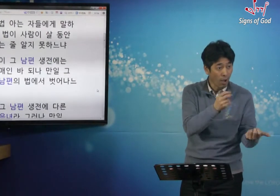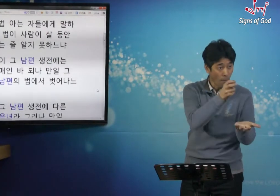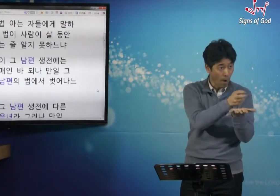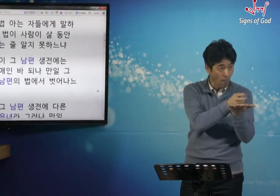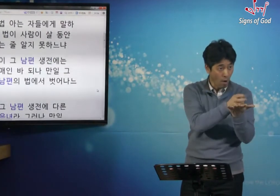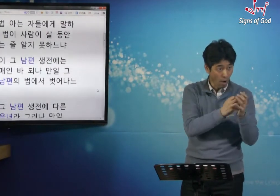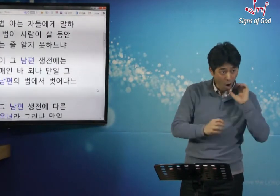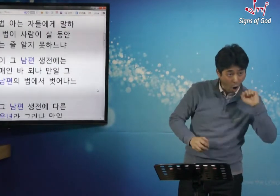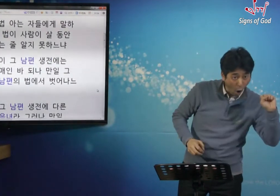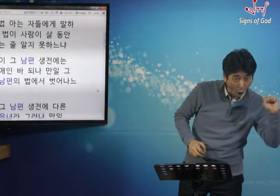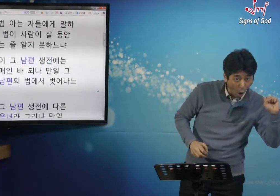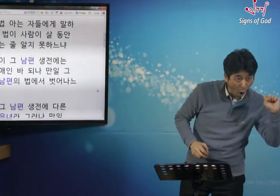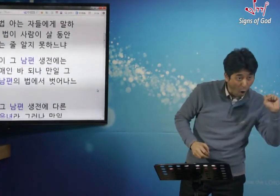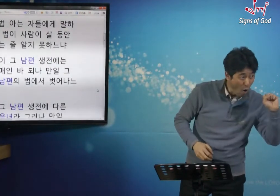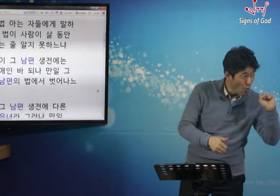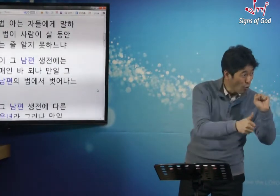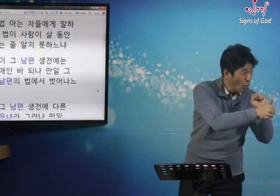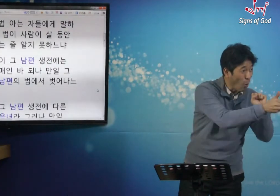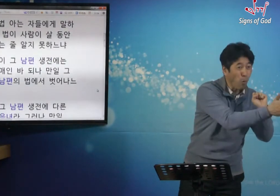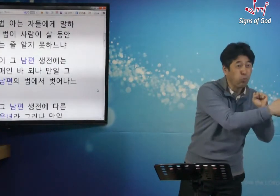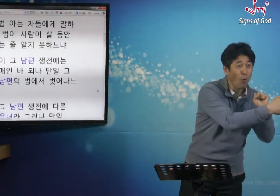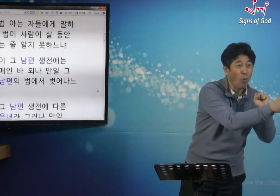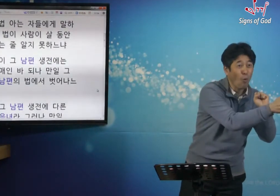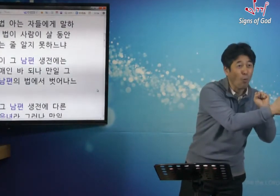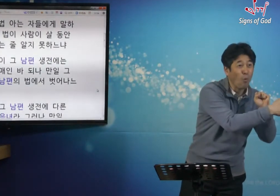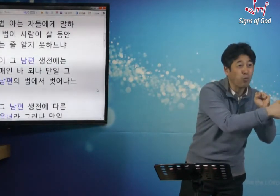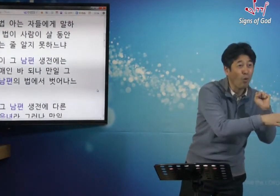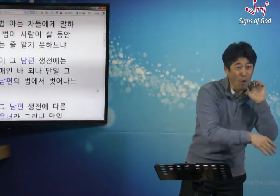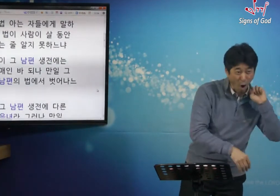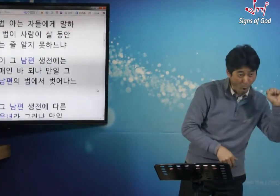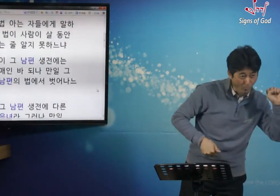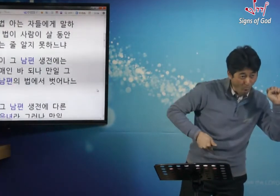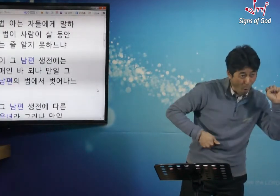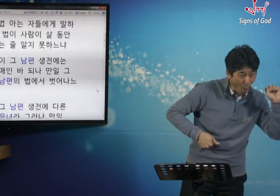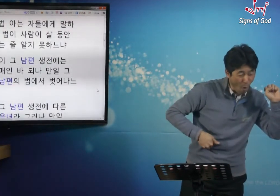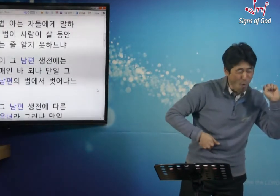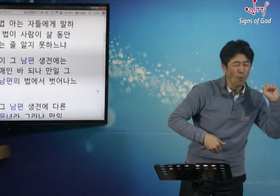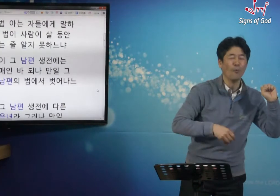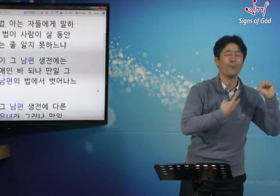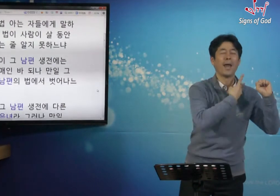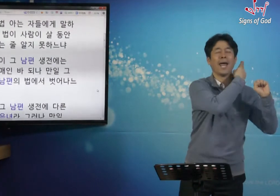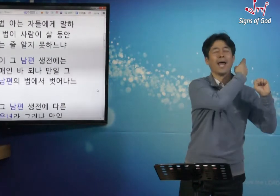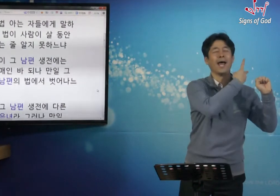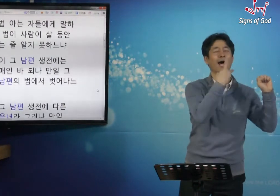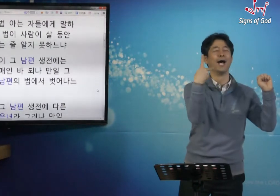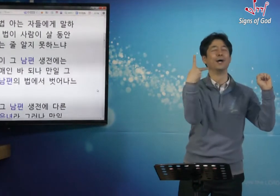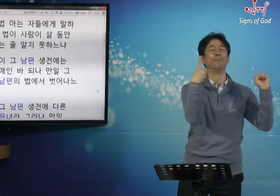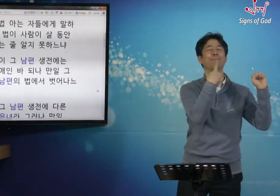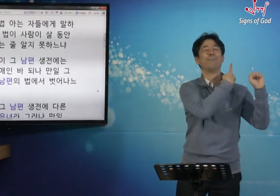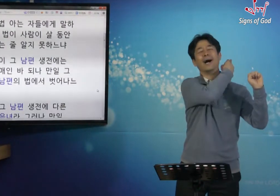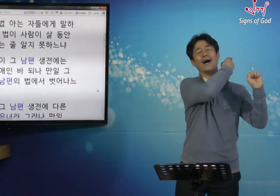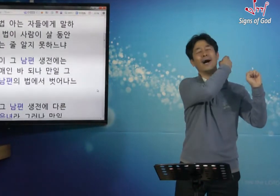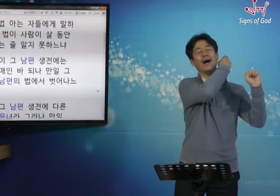남편이 죽는다면 그 남편의 법이 얽매일 수 있을까요? 남편이 없기 때문에 그